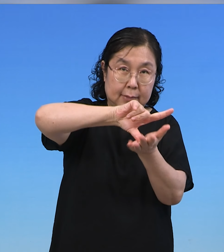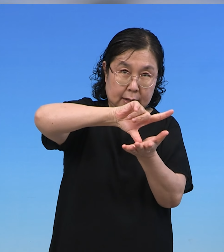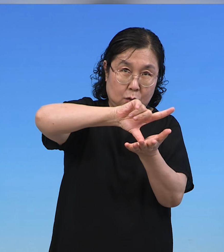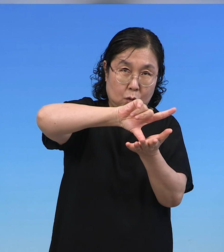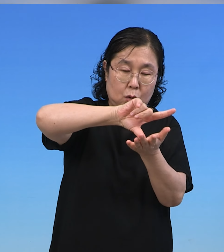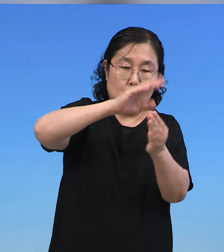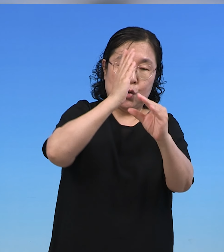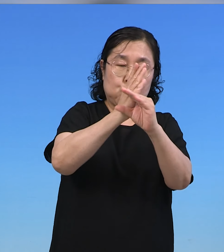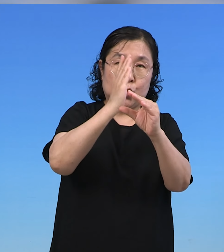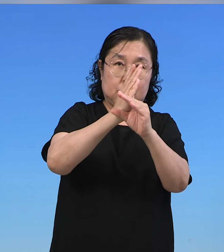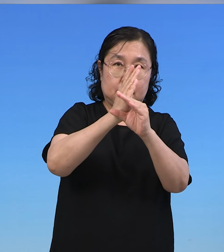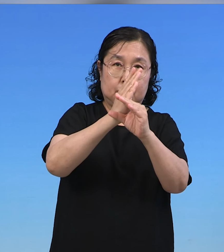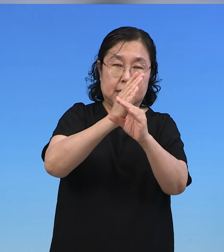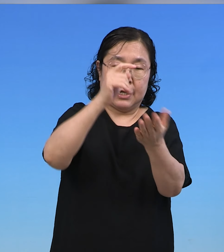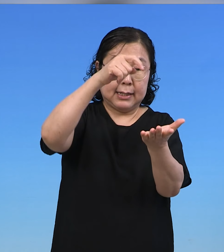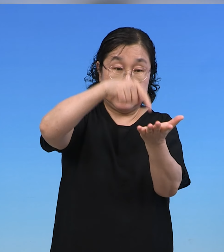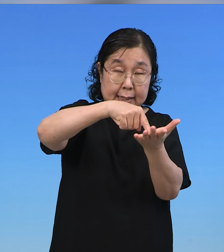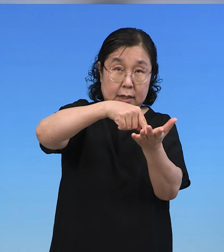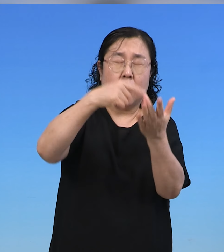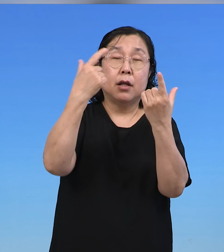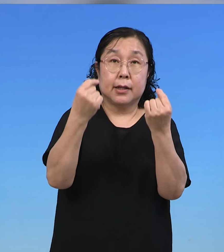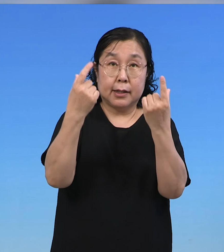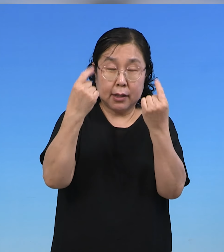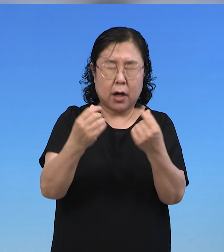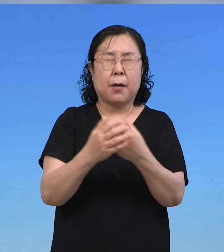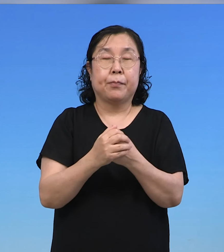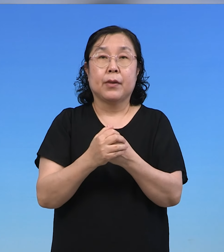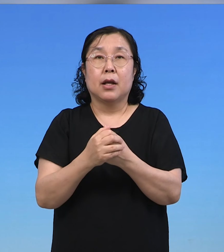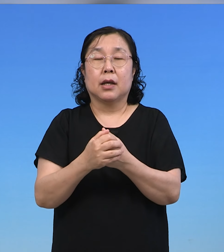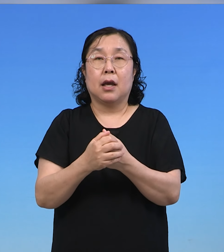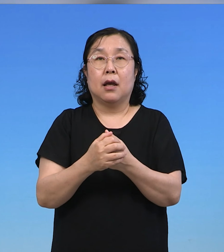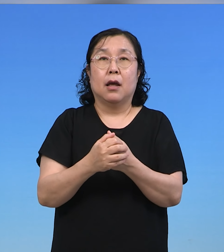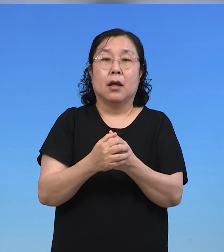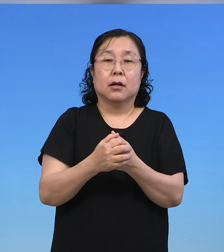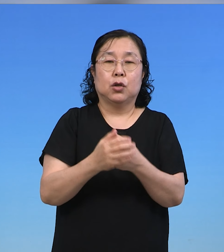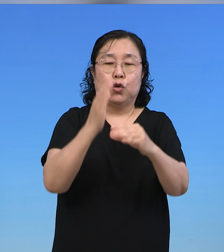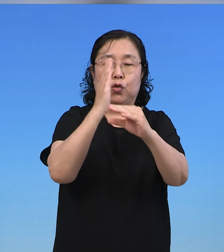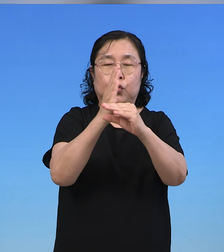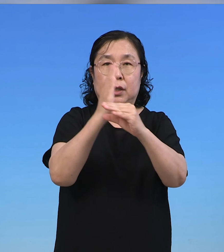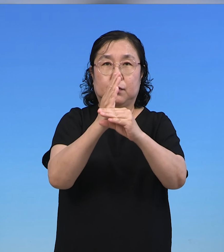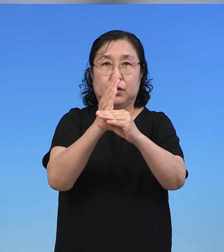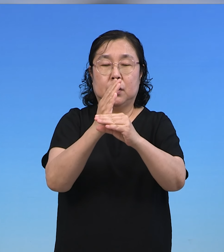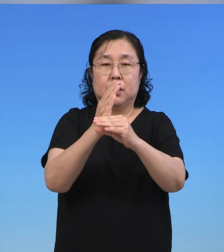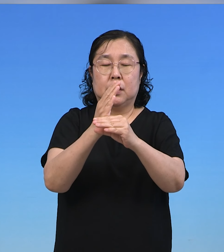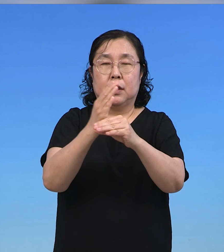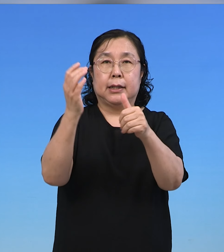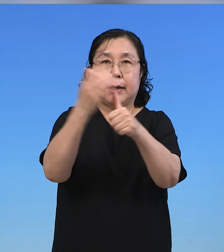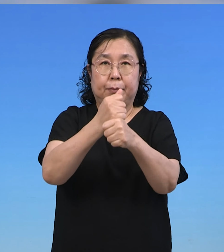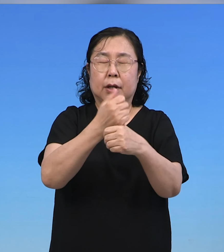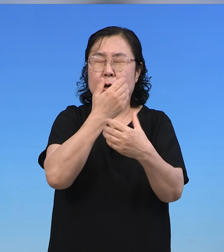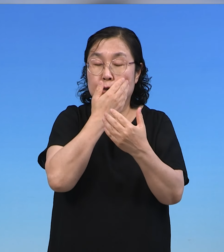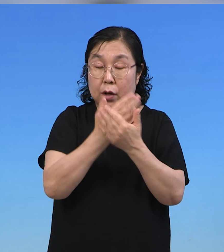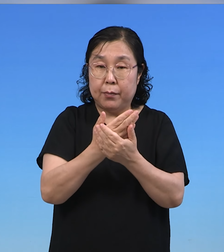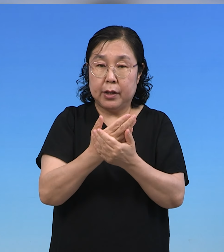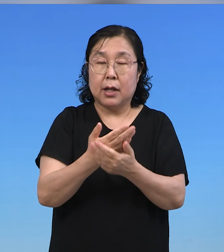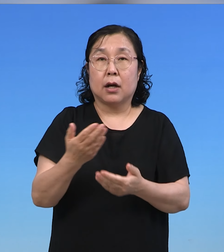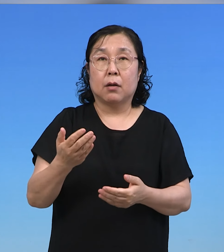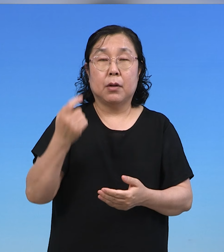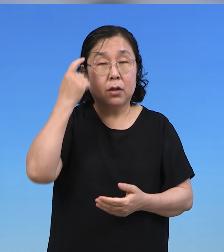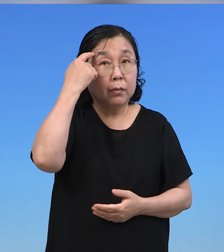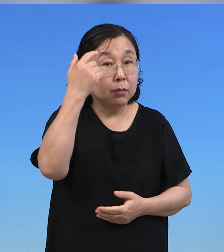여러분에게 묻고 싶습니다. 여러분의 인생은 요동하지 않기 위해서 어떤 조치를 취하고 계십니까?